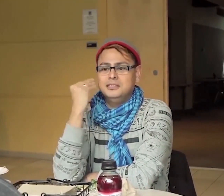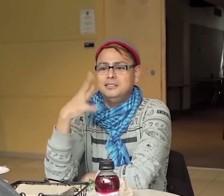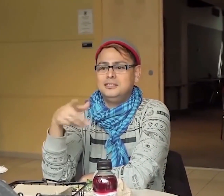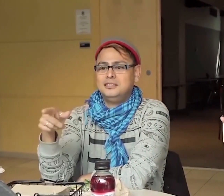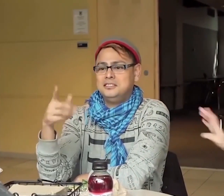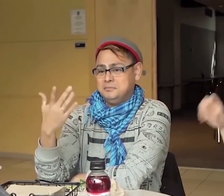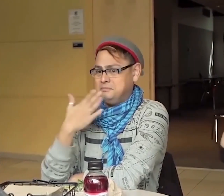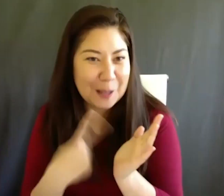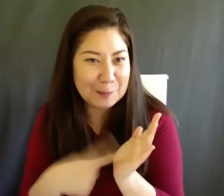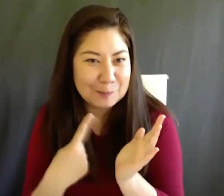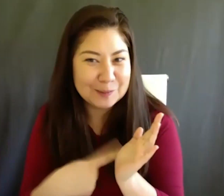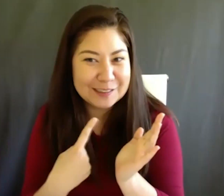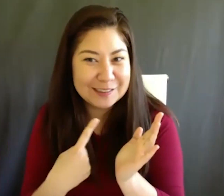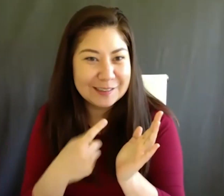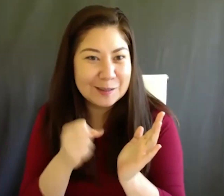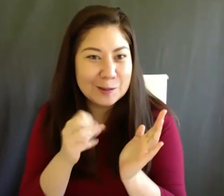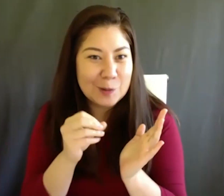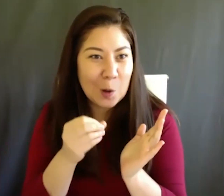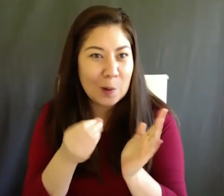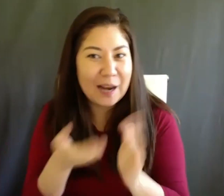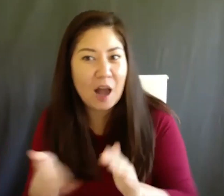تو طلباء کے چہرے کے تاثرات جانچنا مشکل ہو جاتا ہے۔